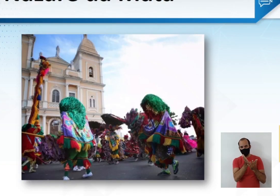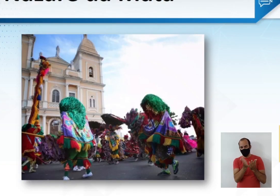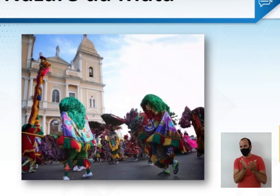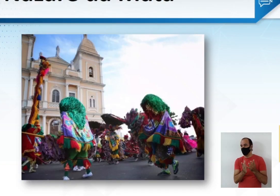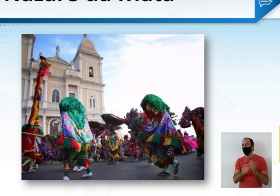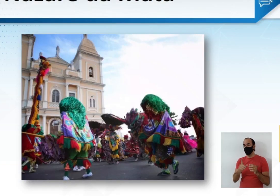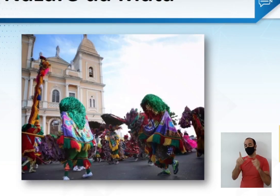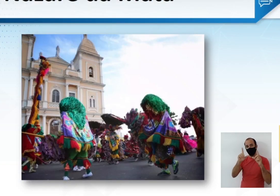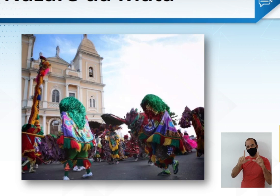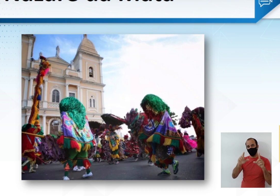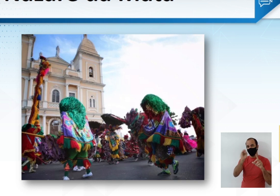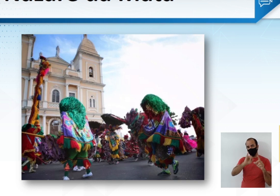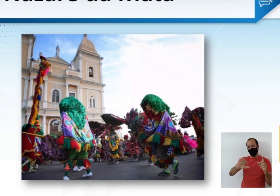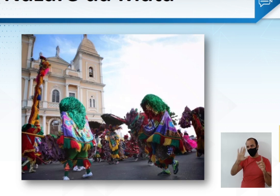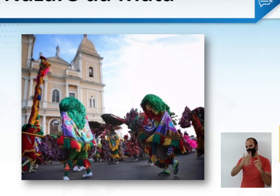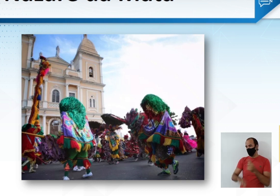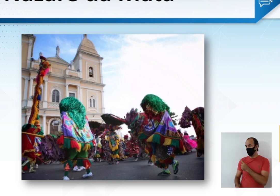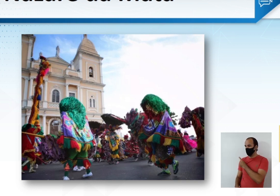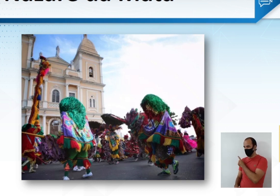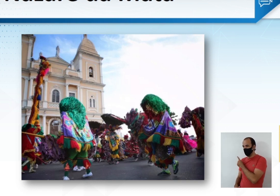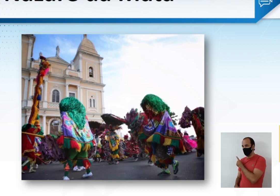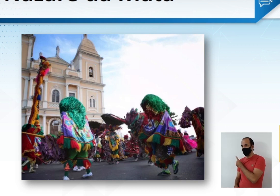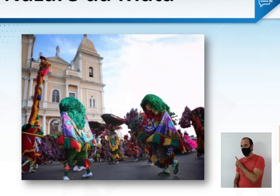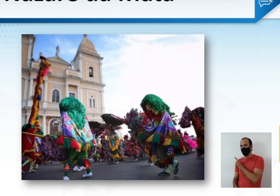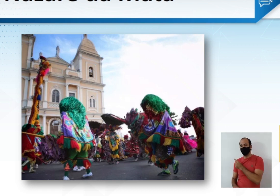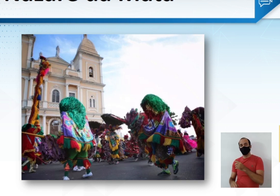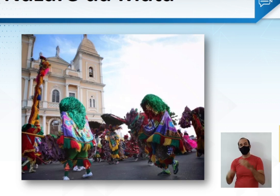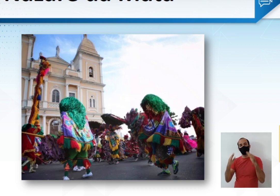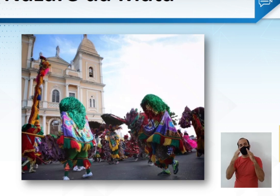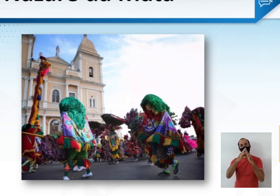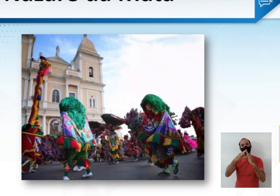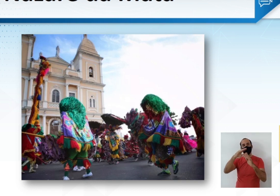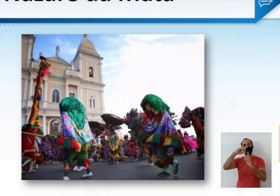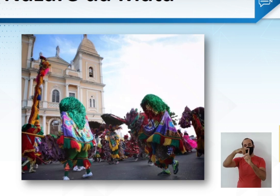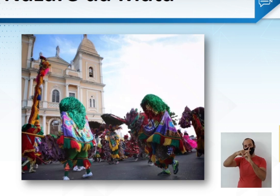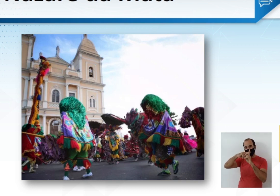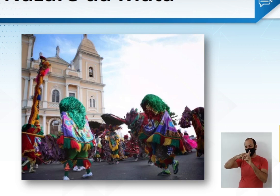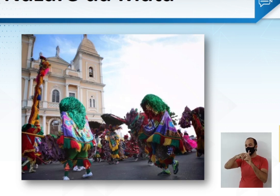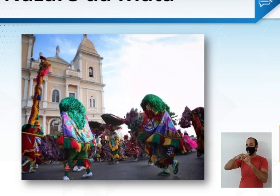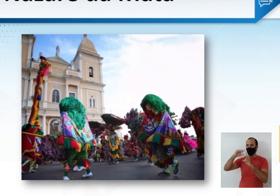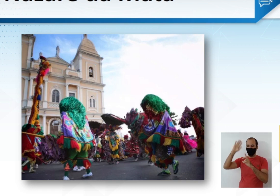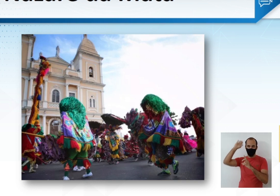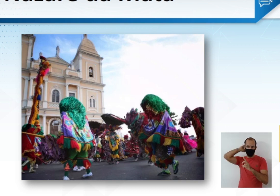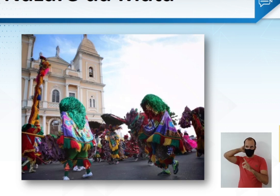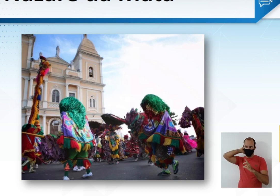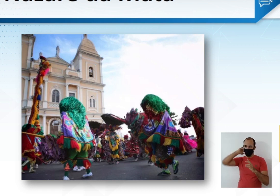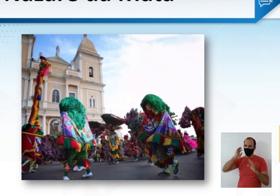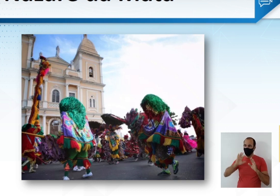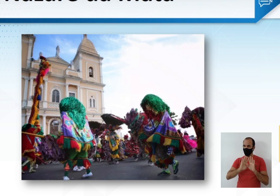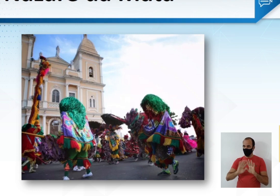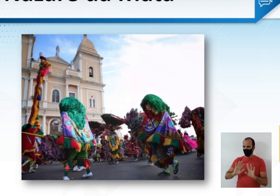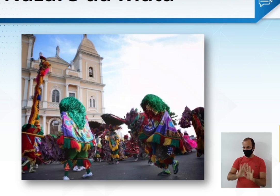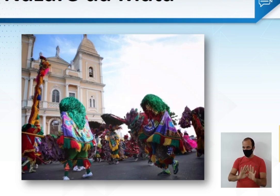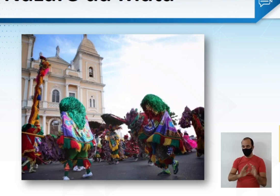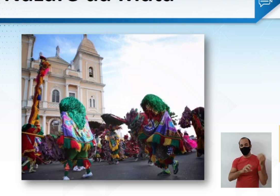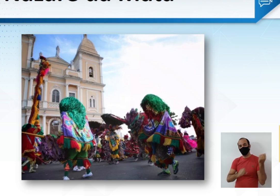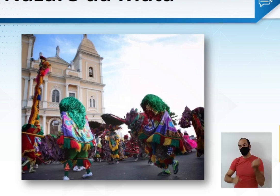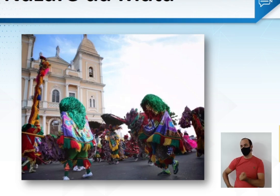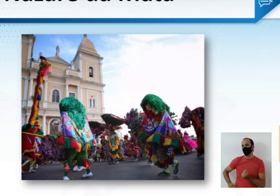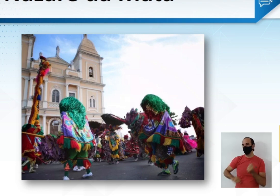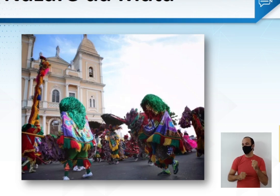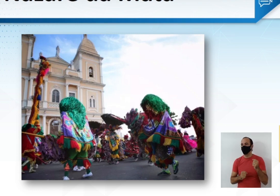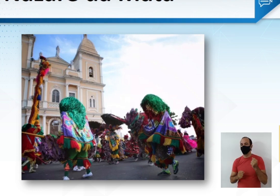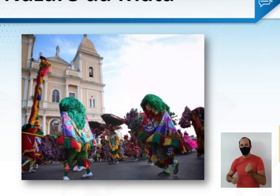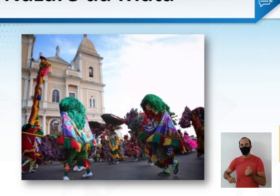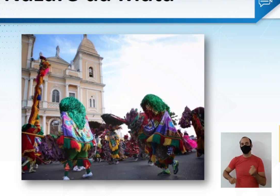Nazaré da Mata, no caso é a praça, que nós temos a catedral ali, os caboclos de lança, não é? Isso. Justamente é um símbolo. Nazaré da Mata, terra